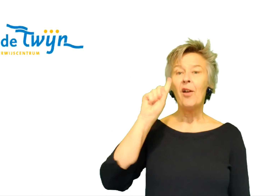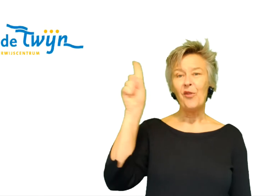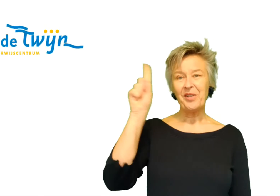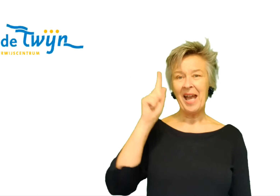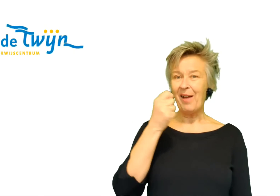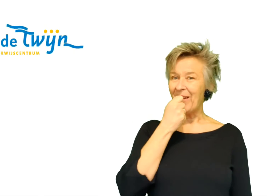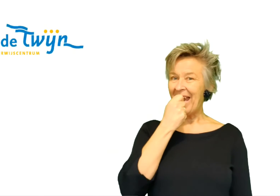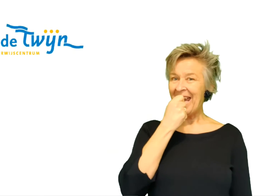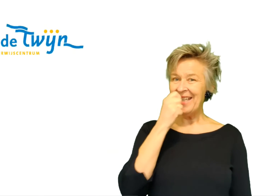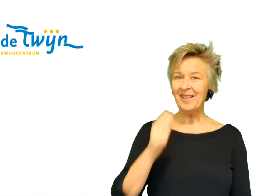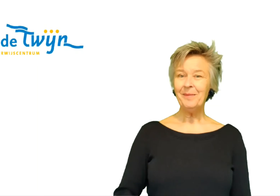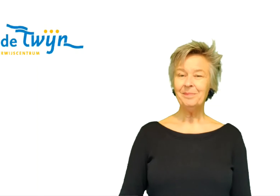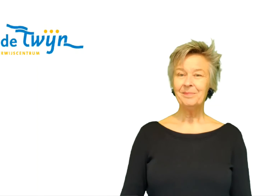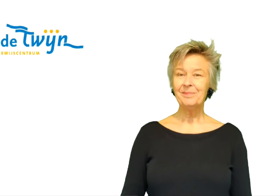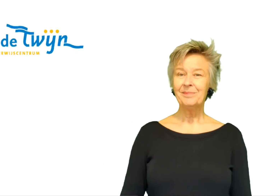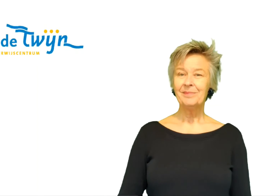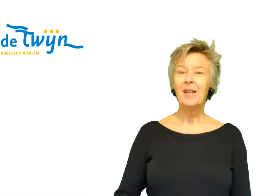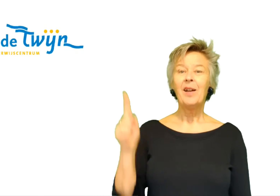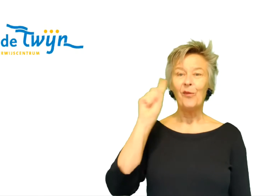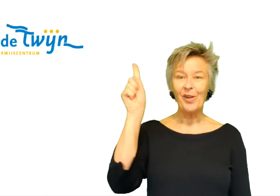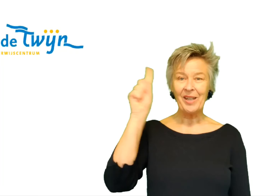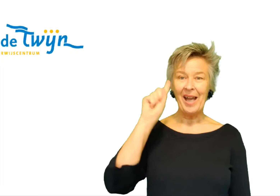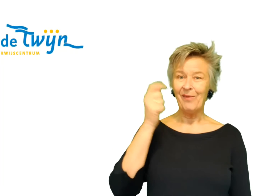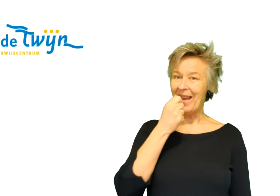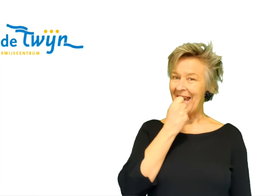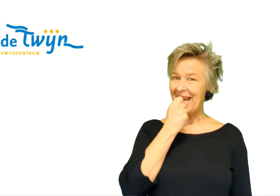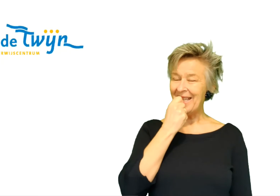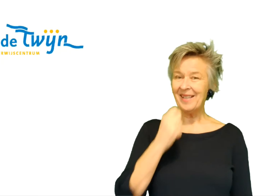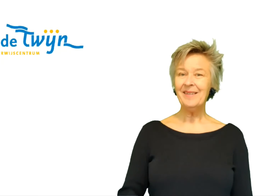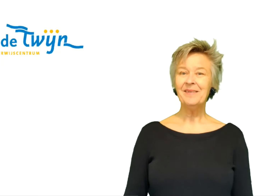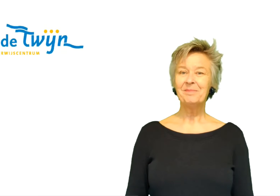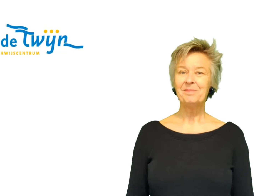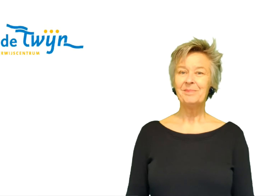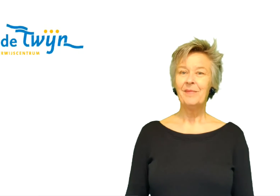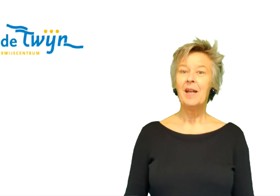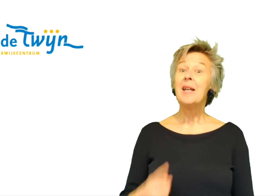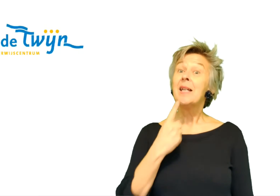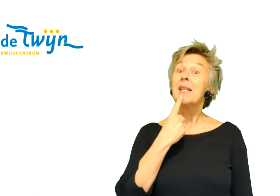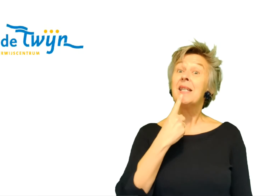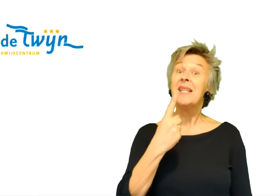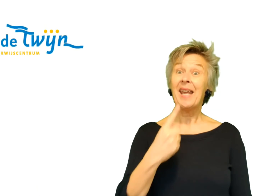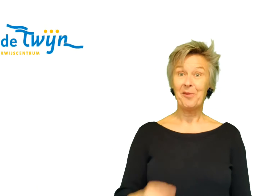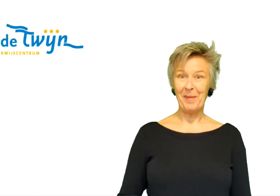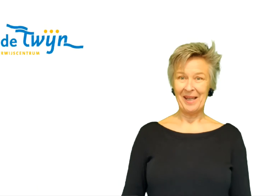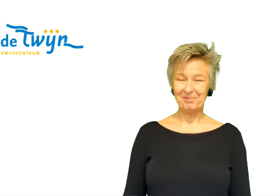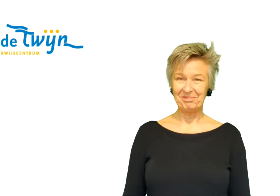Wat gaan we eten? Wat gaan we eten? Zeg het maar.